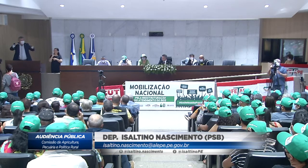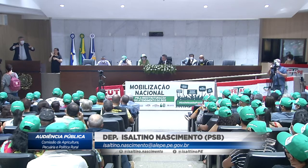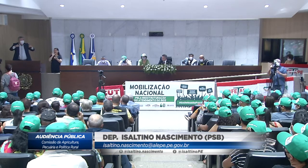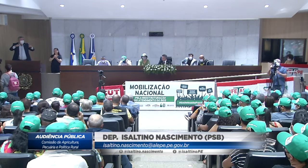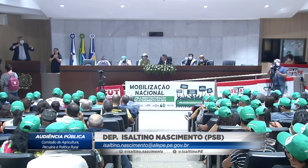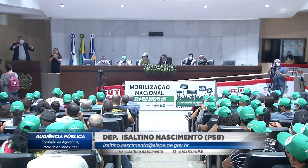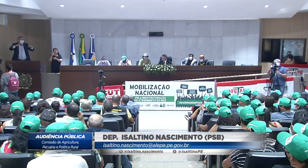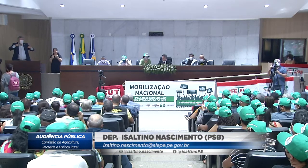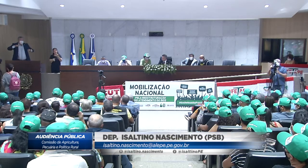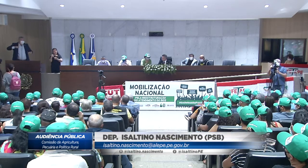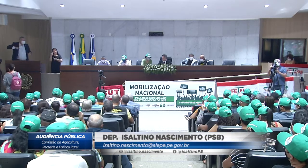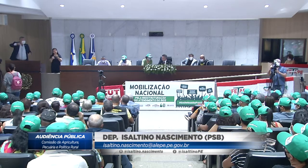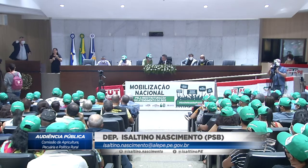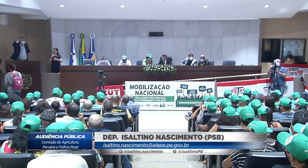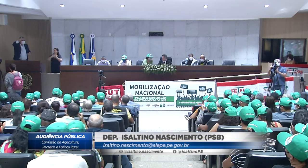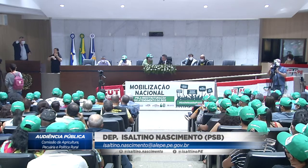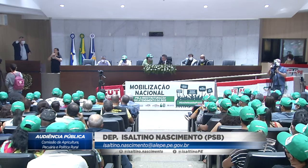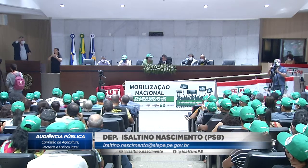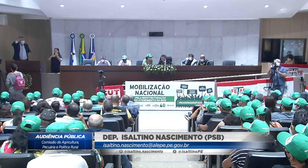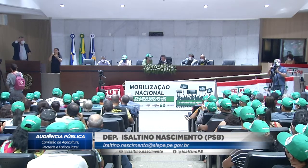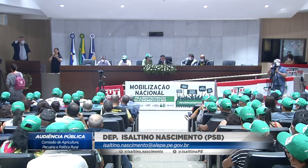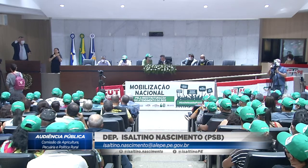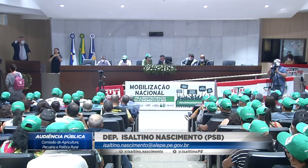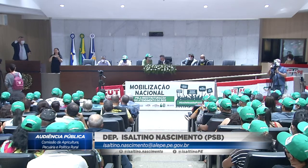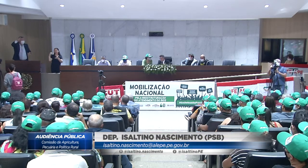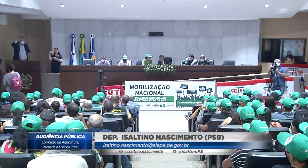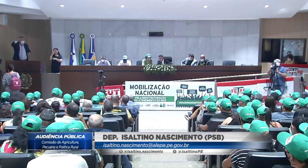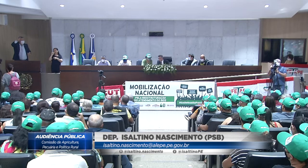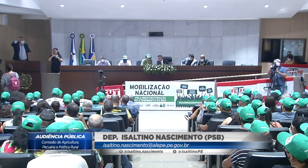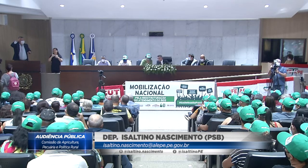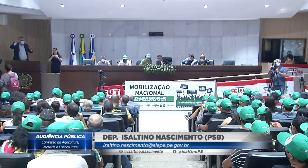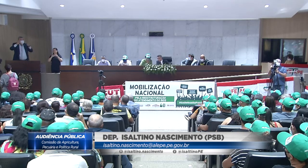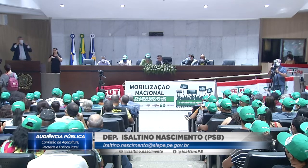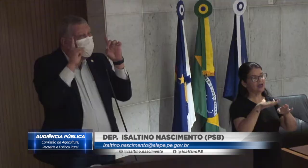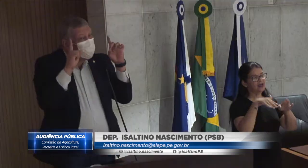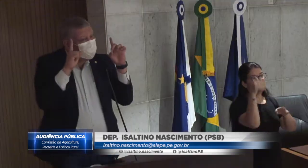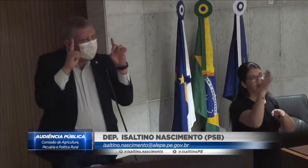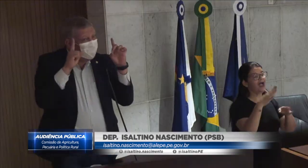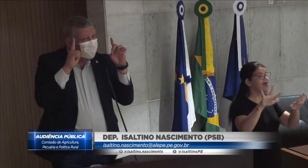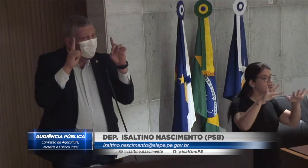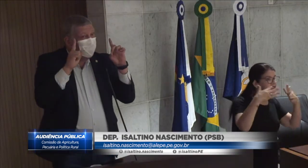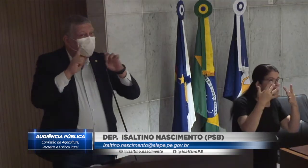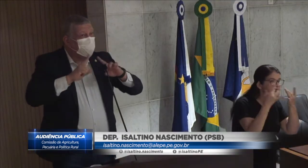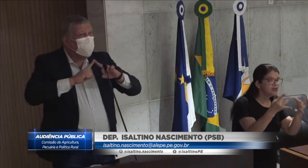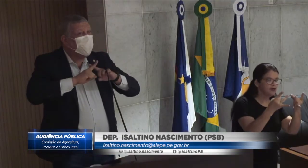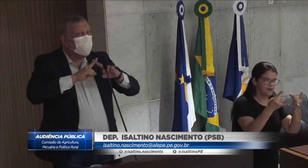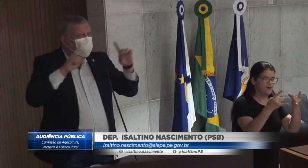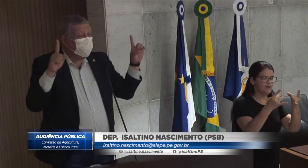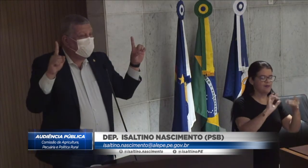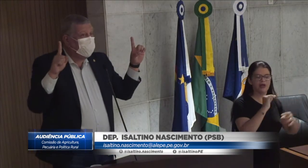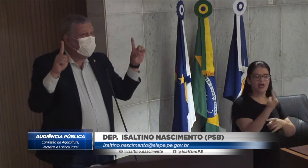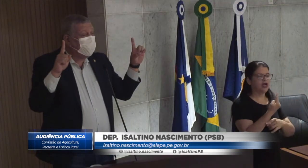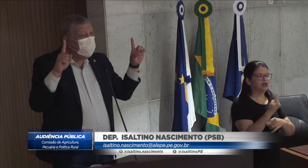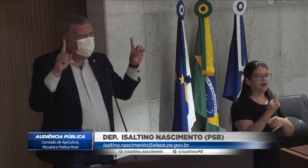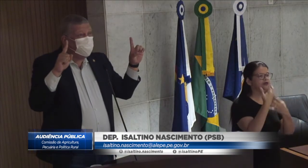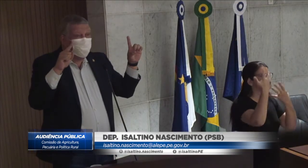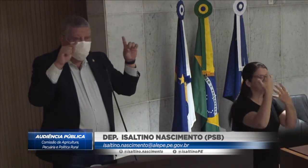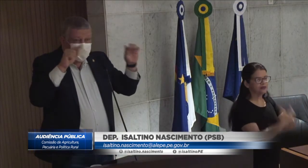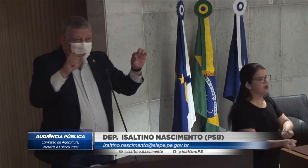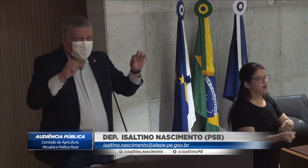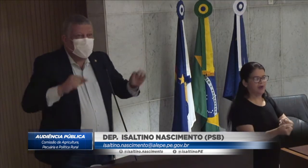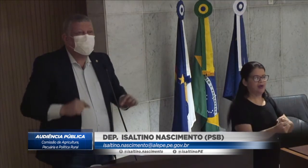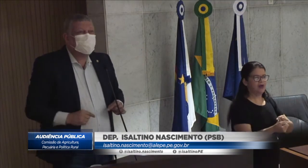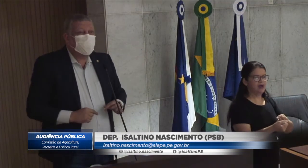uma política de construção semelhante ao que Bolsonaro quer fazer em nível nacional. Então, atenção a isso, para que nós não caiamos